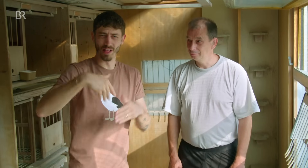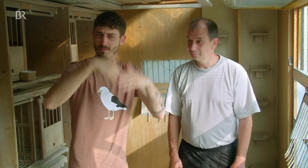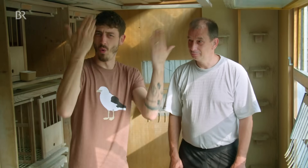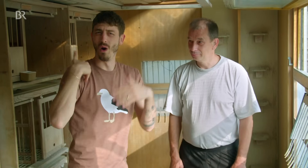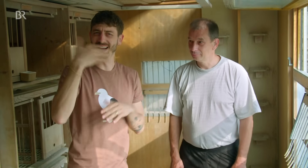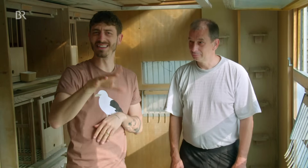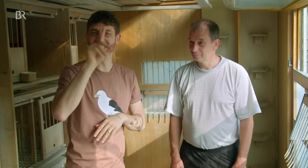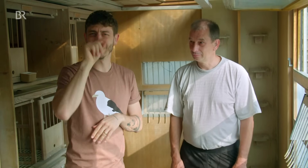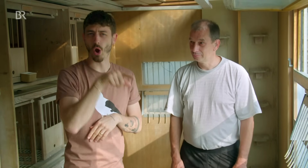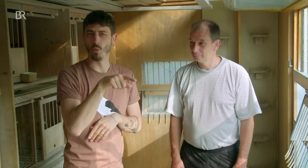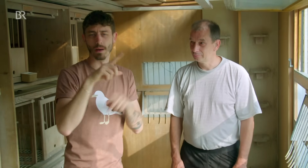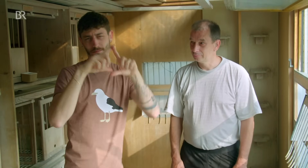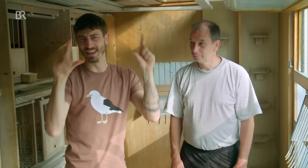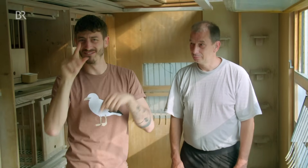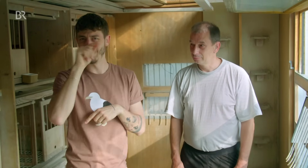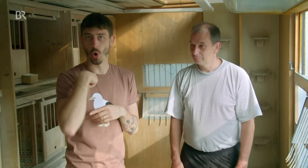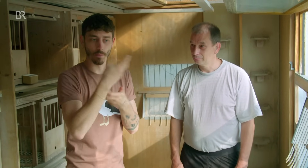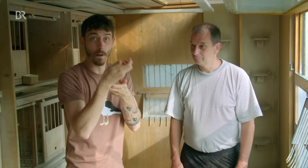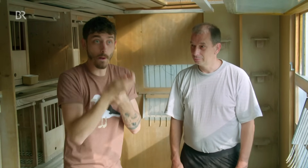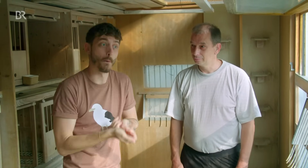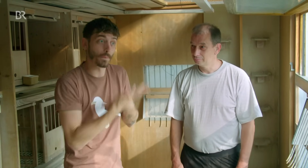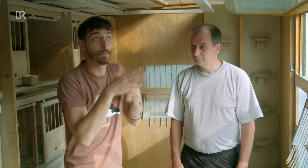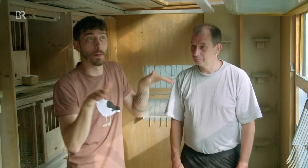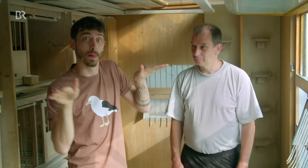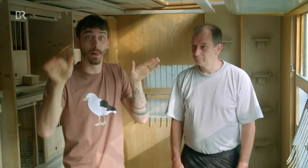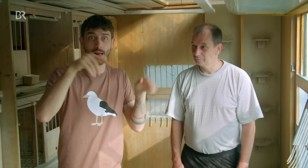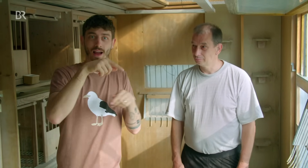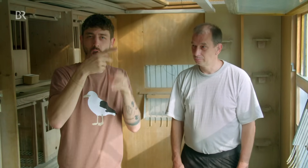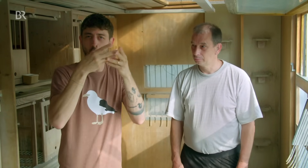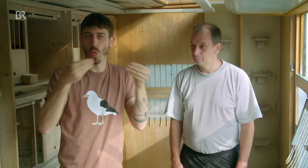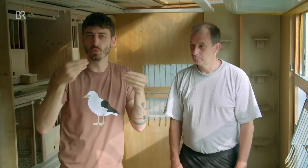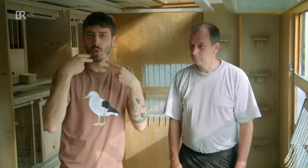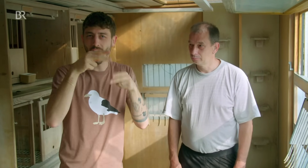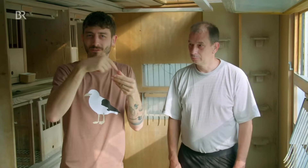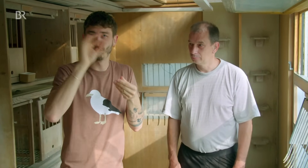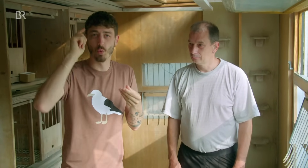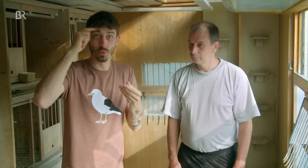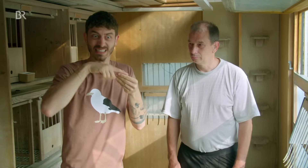Heute Morgen habe ich ja diese Brieftaube losfliegen lassen. Die mit der Lösung unserer Quizfrage.